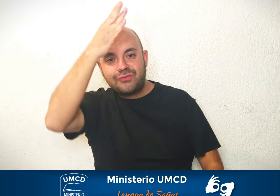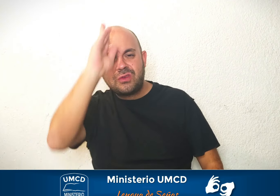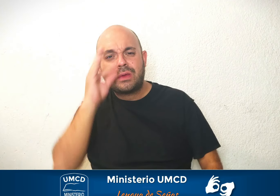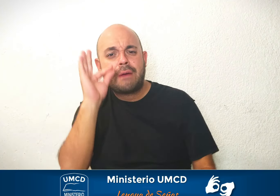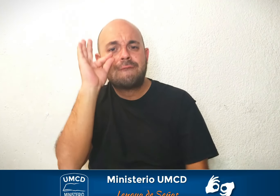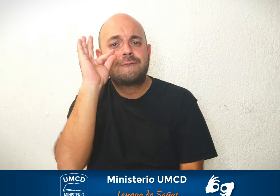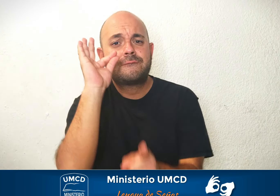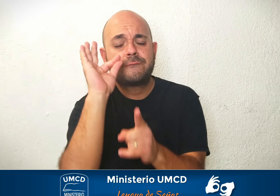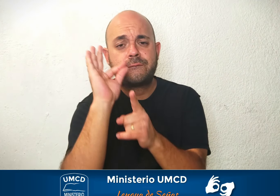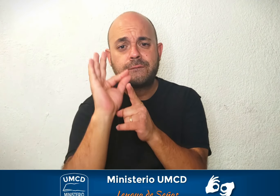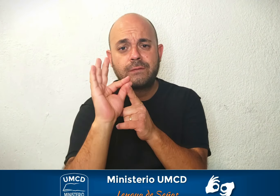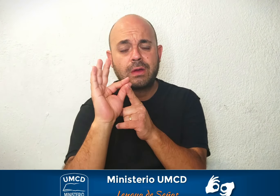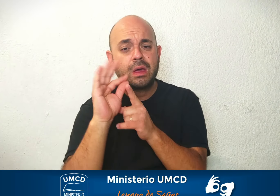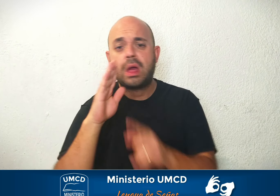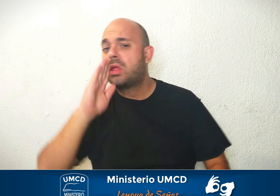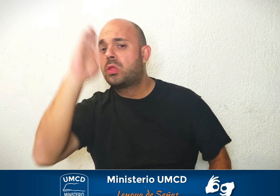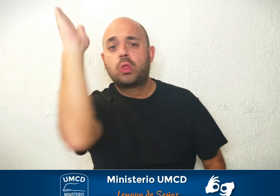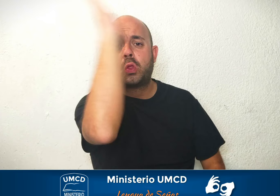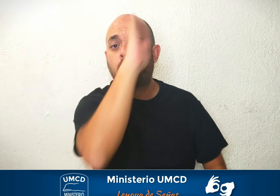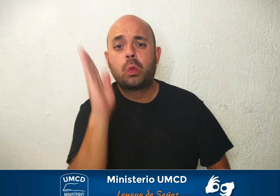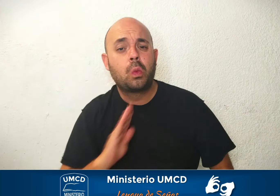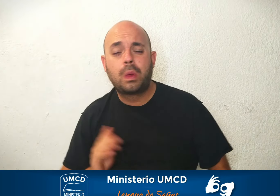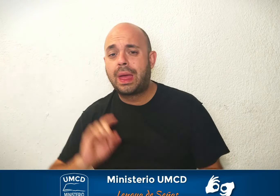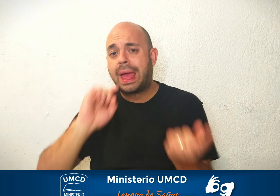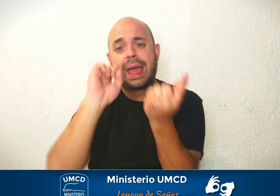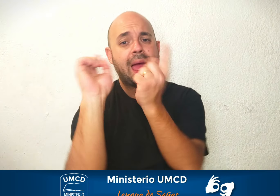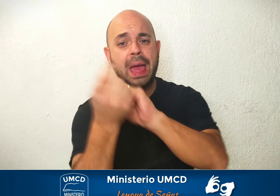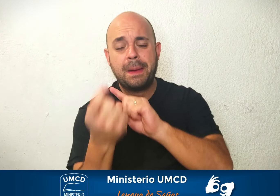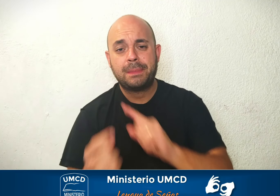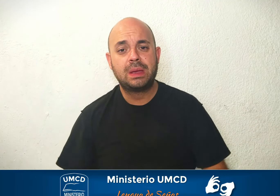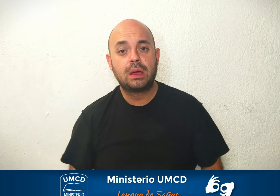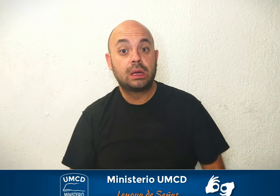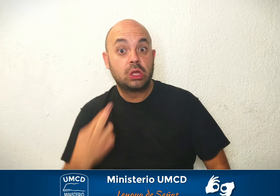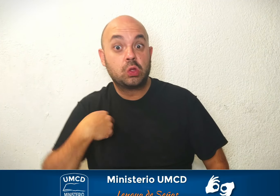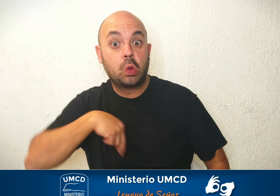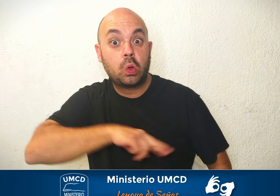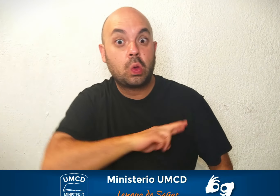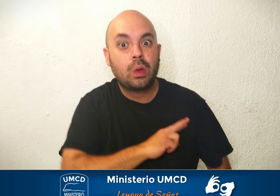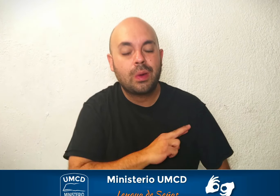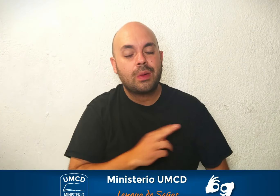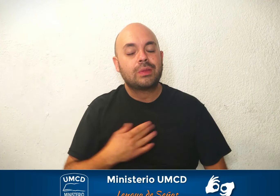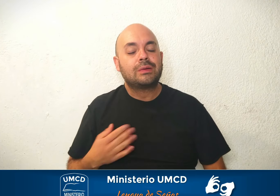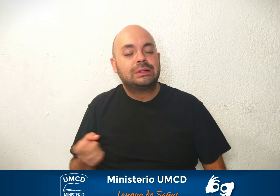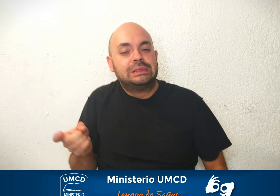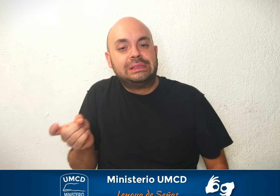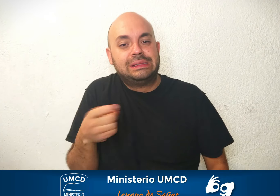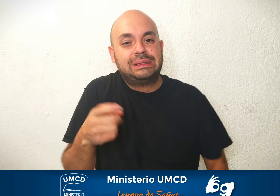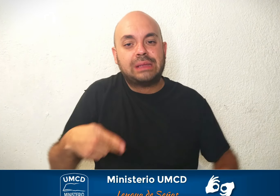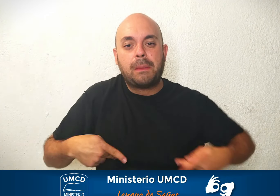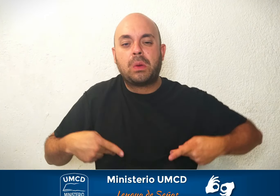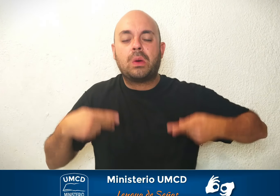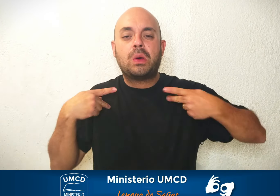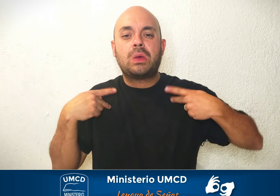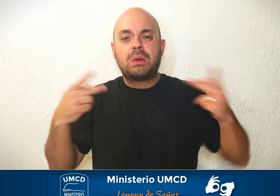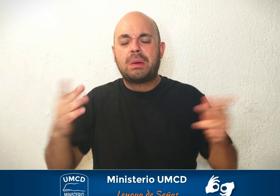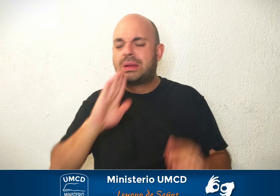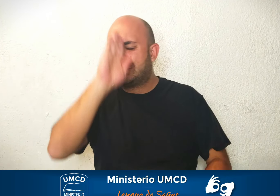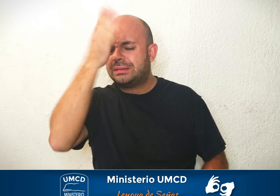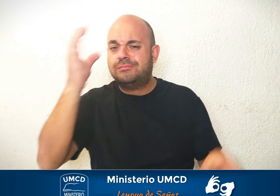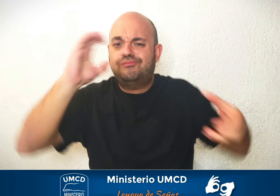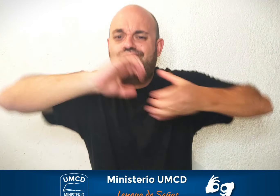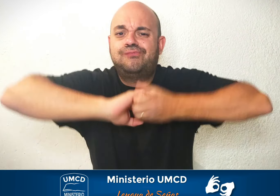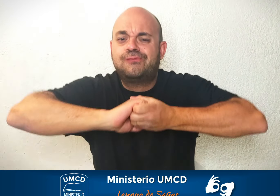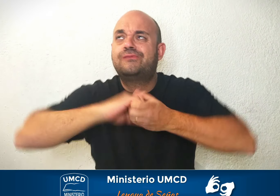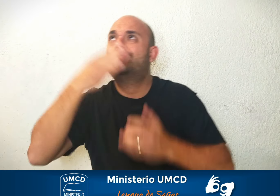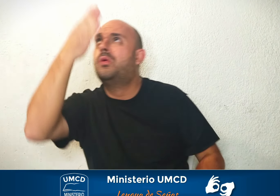guardados por Dios para pasar la eternidad con Cristo. Pero nos dice que tenemos que vivir durante esta vida en